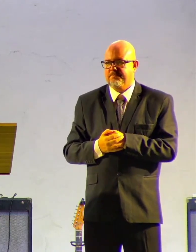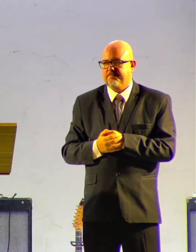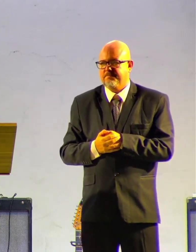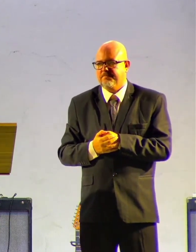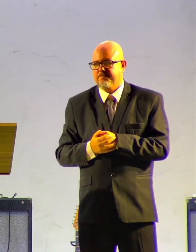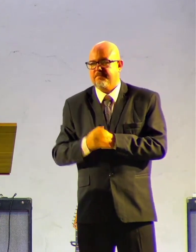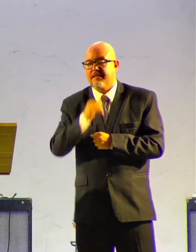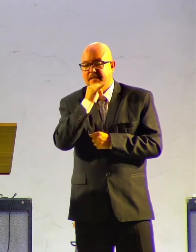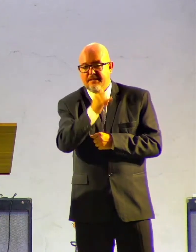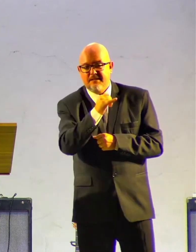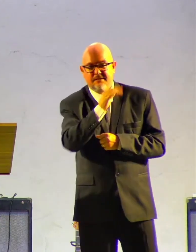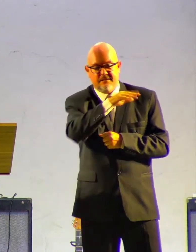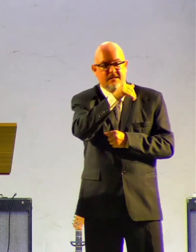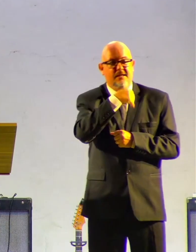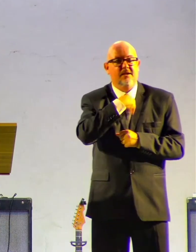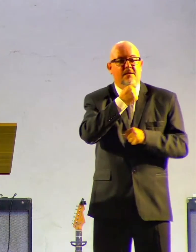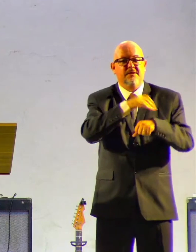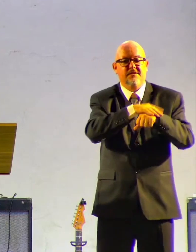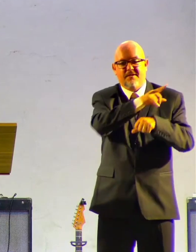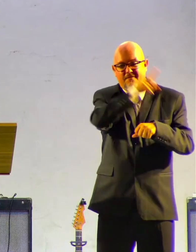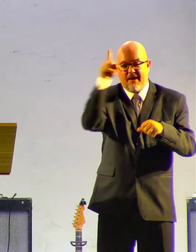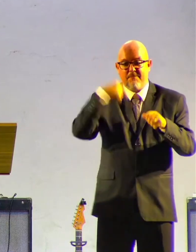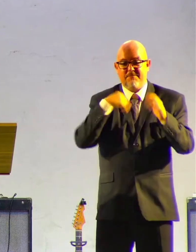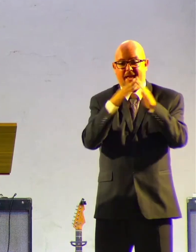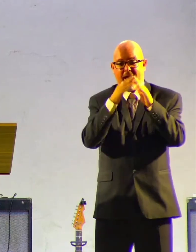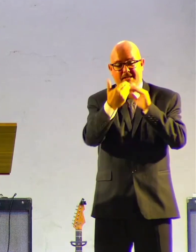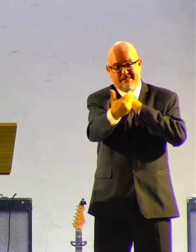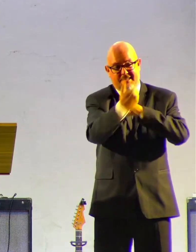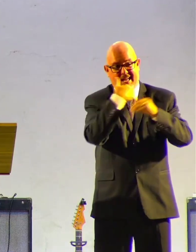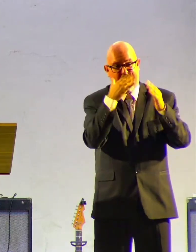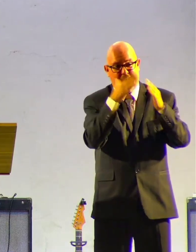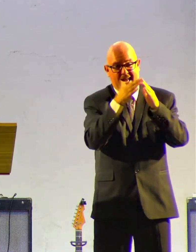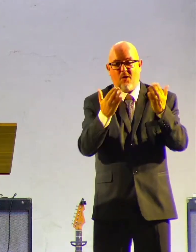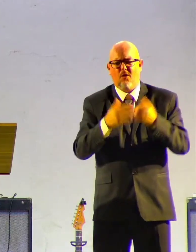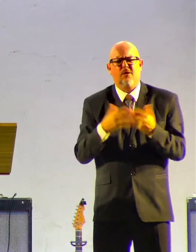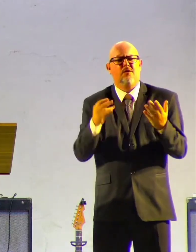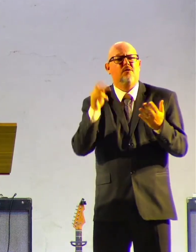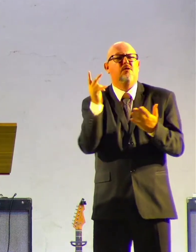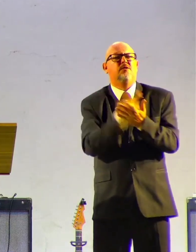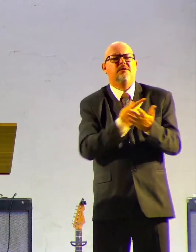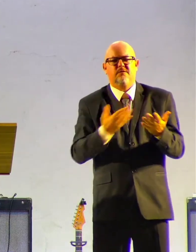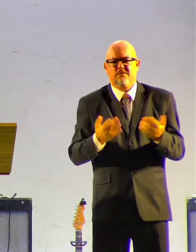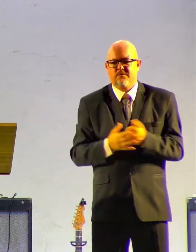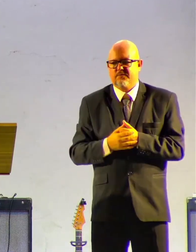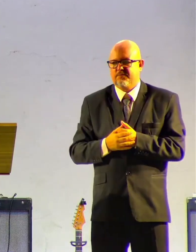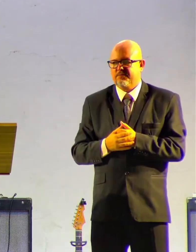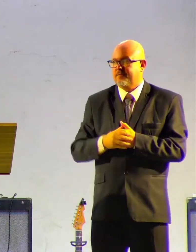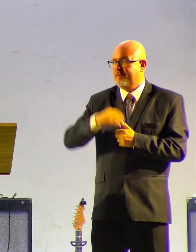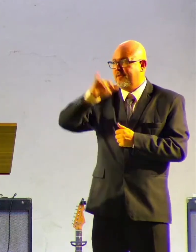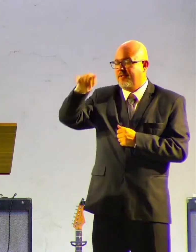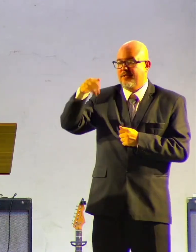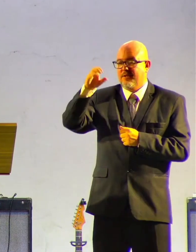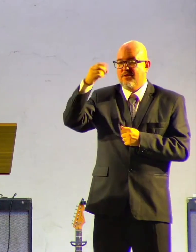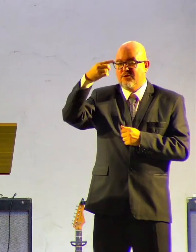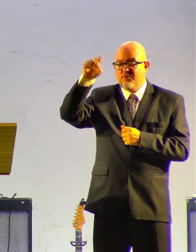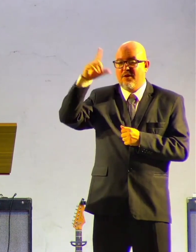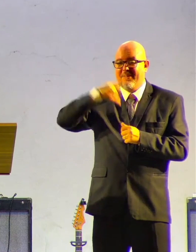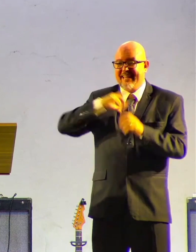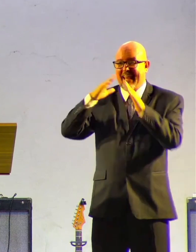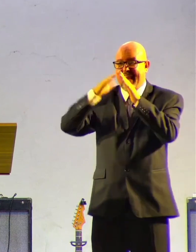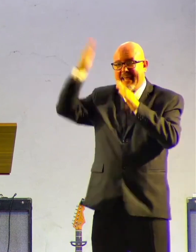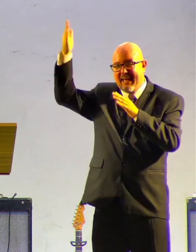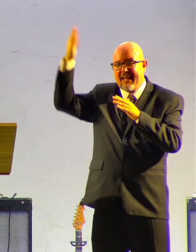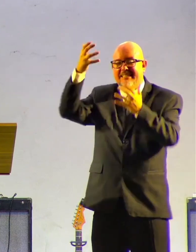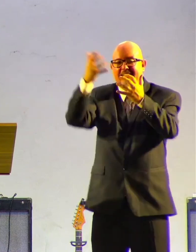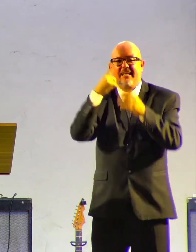E voltou e me disse assim: Hernandes, eu preciso que você vá na minha casa agora. Eu falei: o que foi? O João Miguel Corpus está lá em